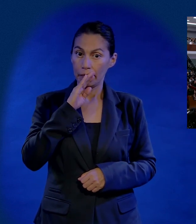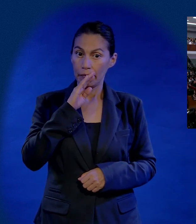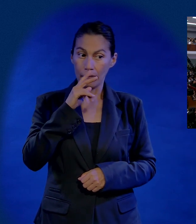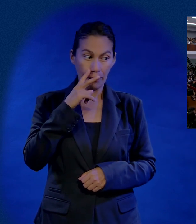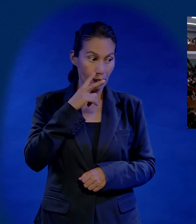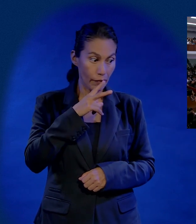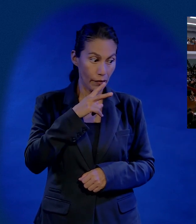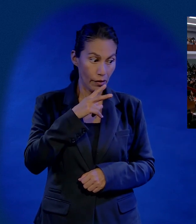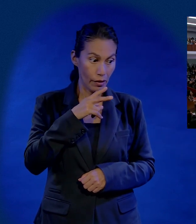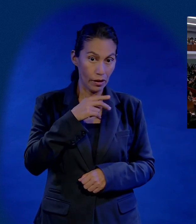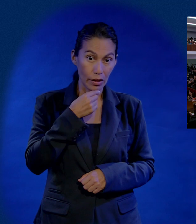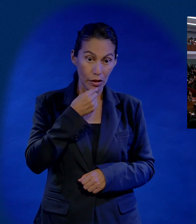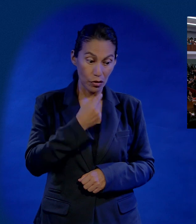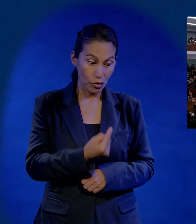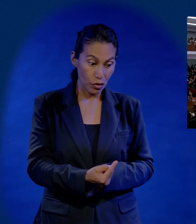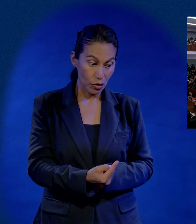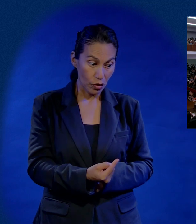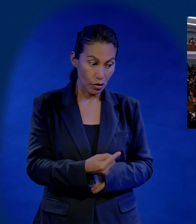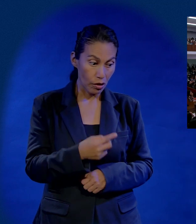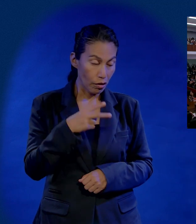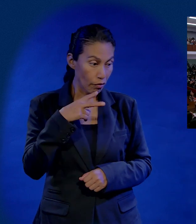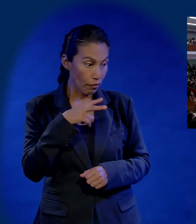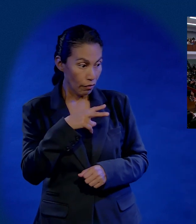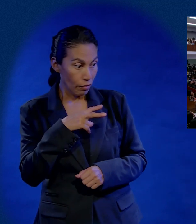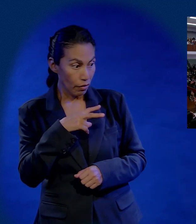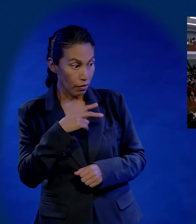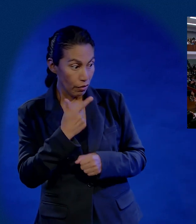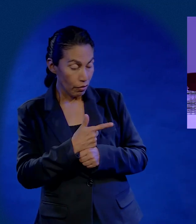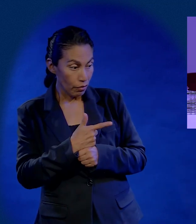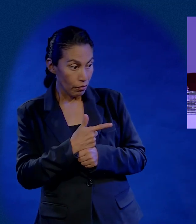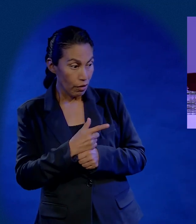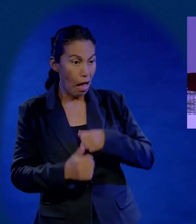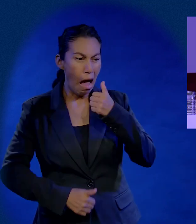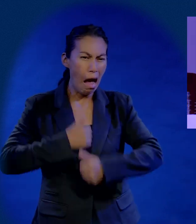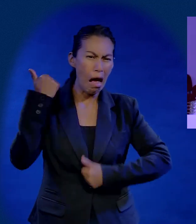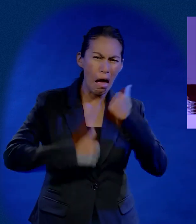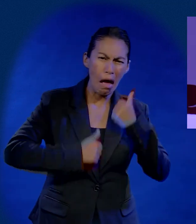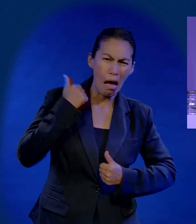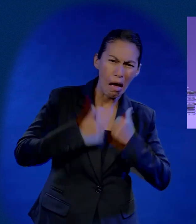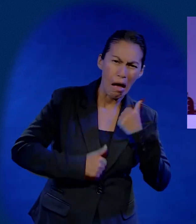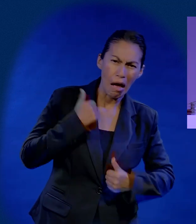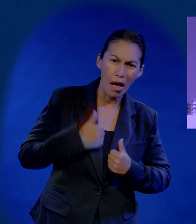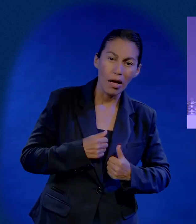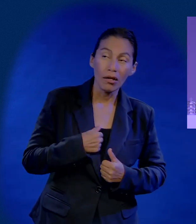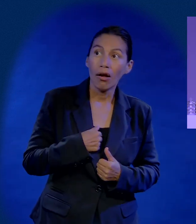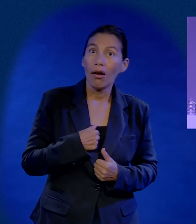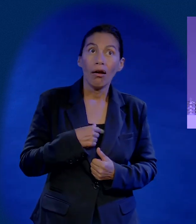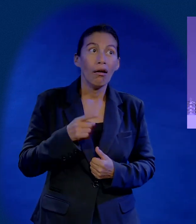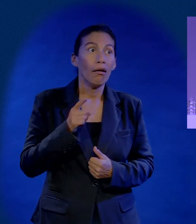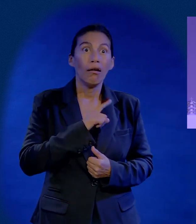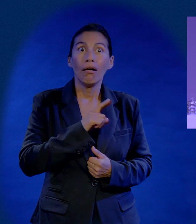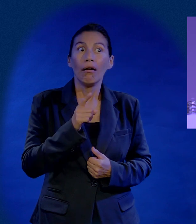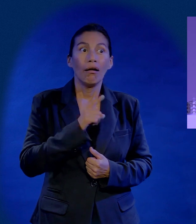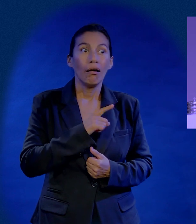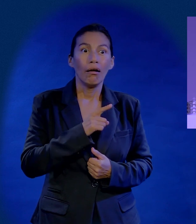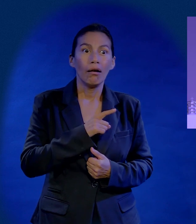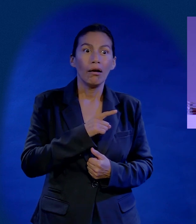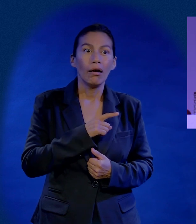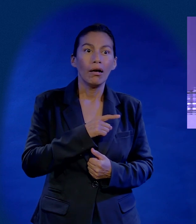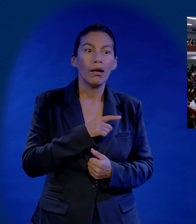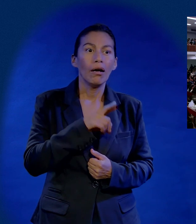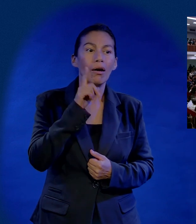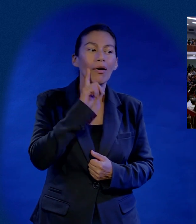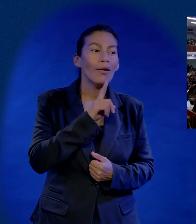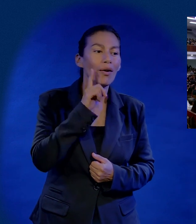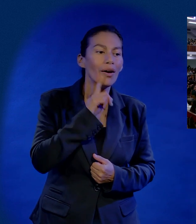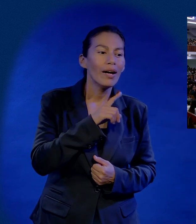Y cuando mi mamá viene, Irving la ve y sale corriendo. Y yo dije, Irving, no.